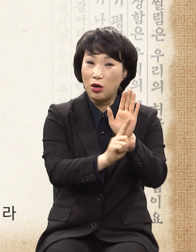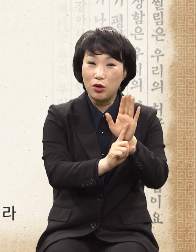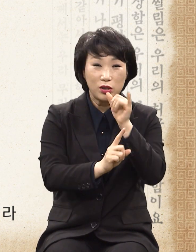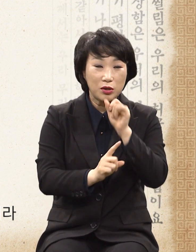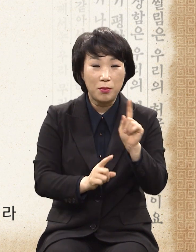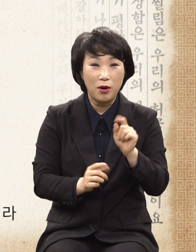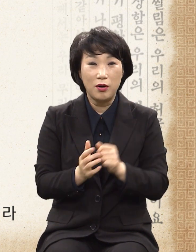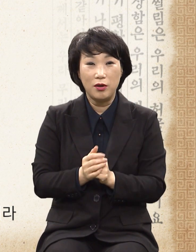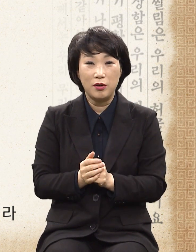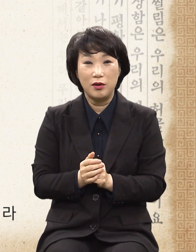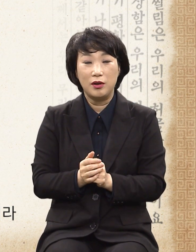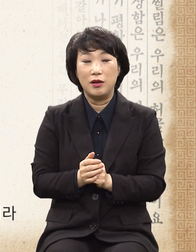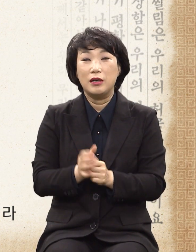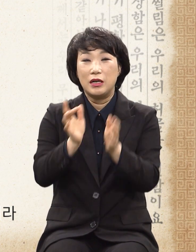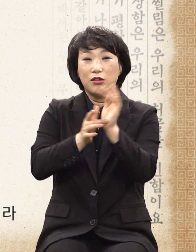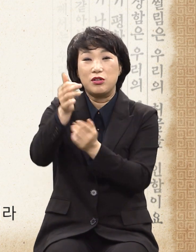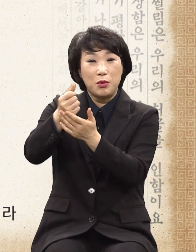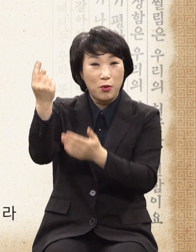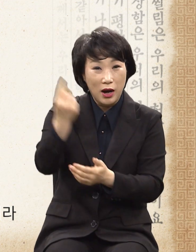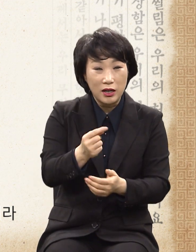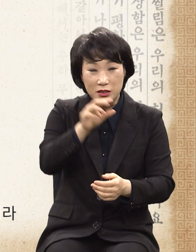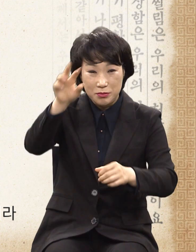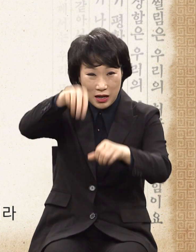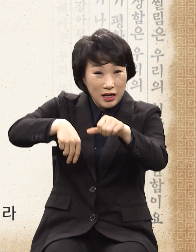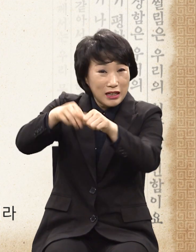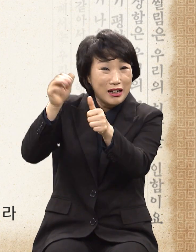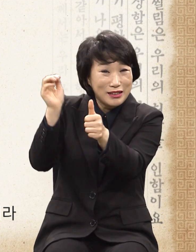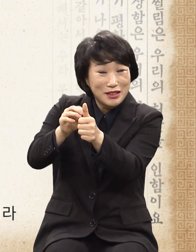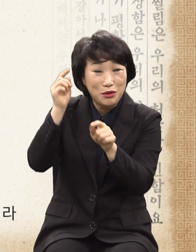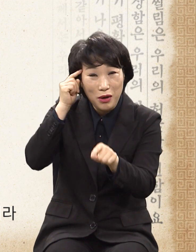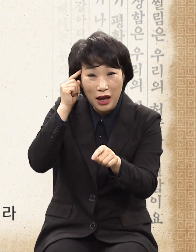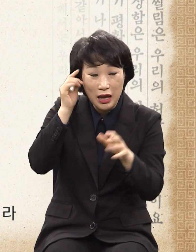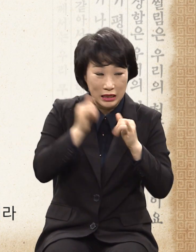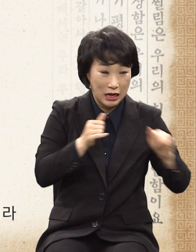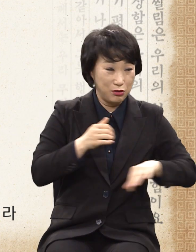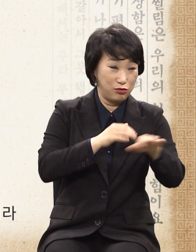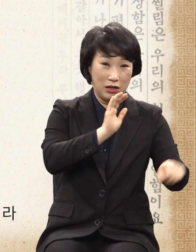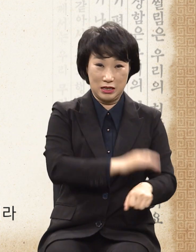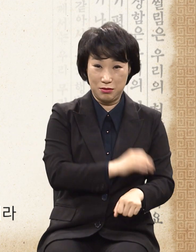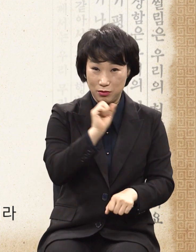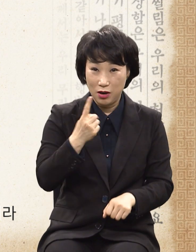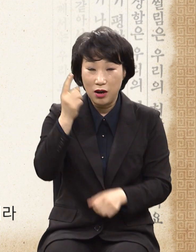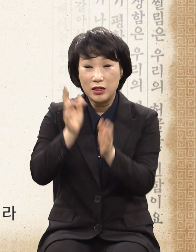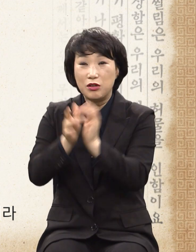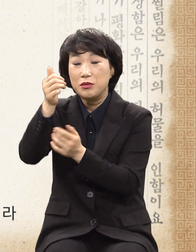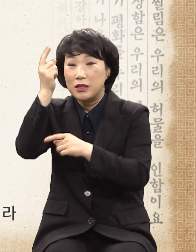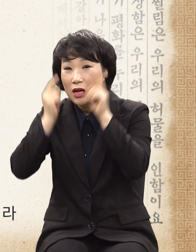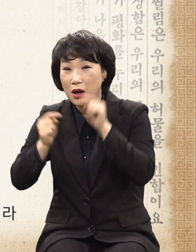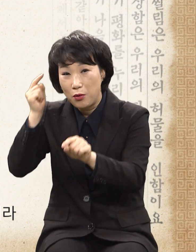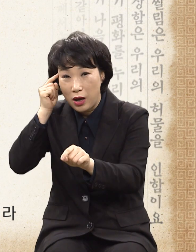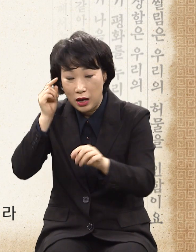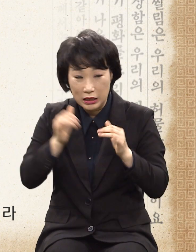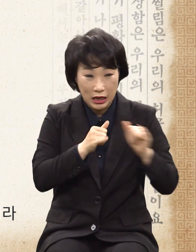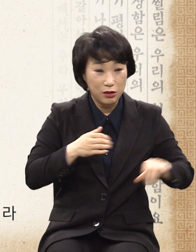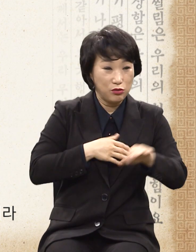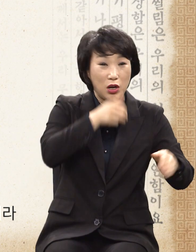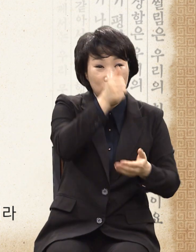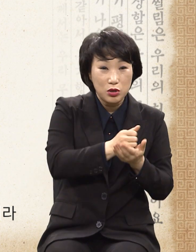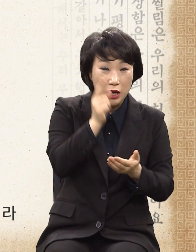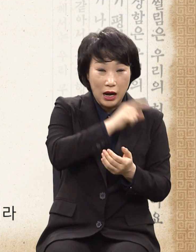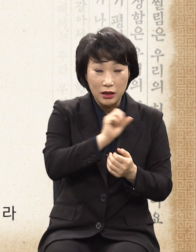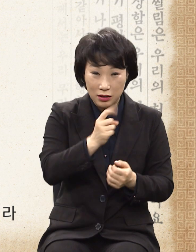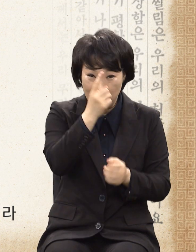말합니다. 그가 찔림은 우리의 허물을 인하며 그가 상함은 우리의 죄악을 인함이라. 그가